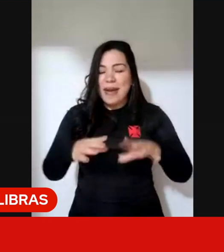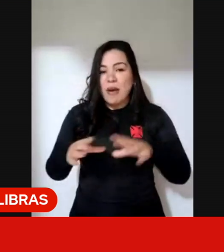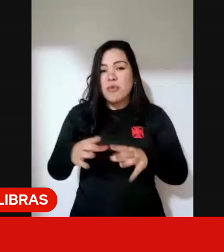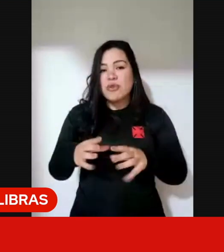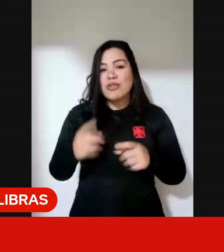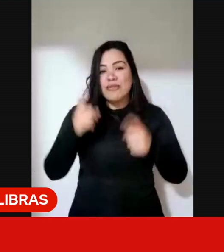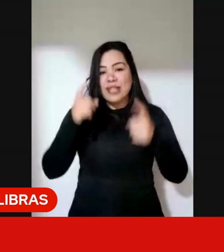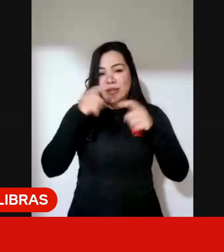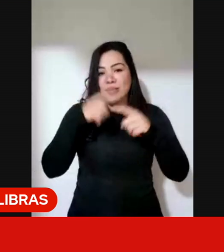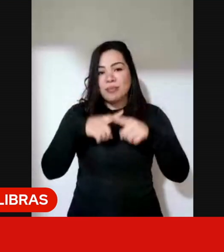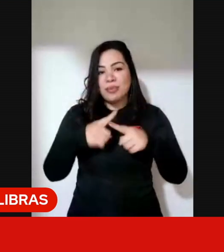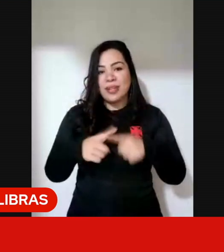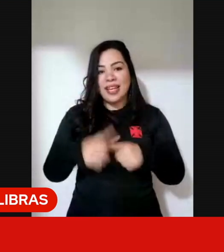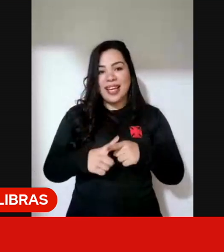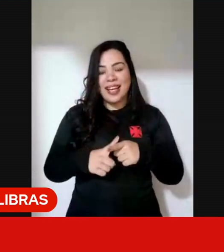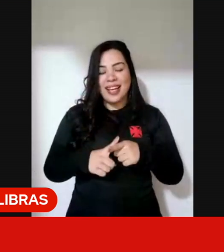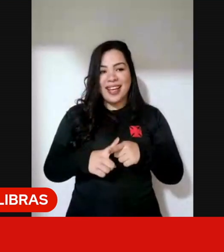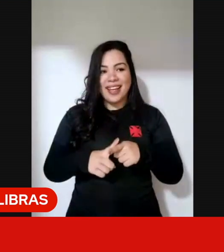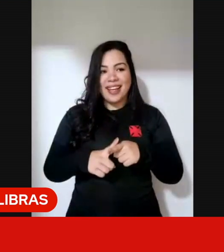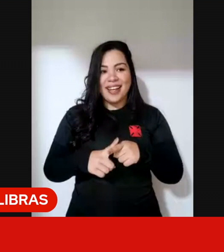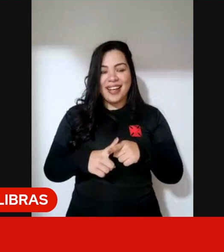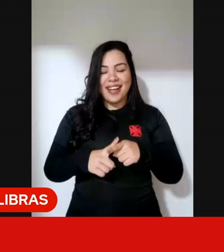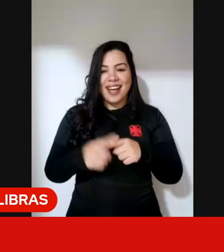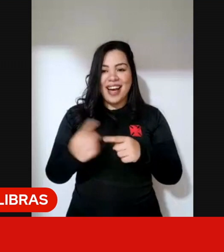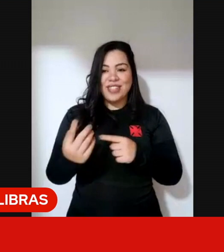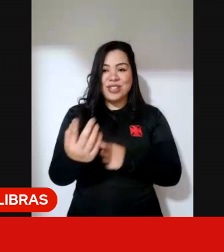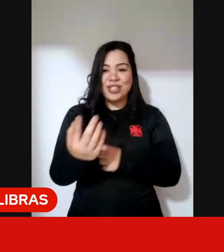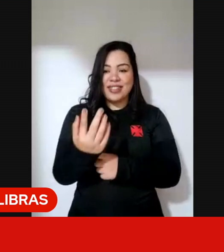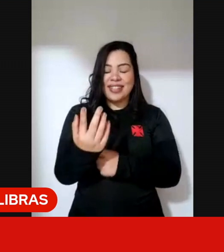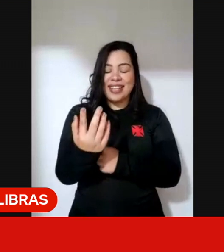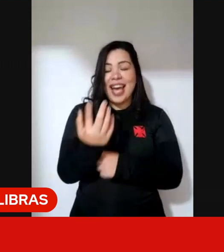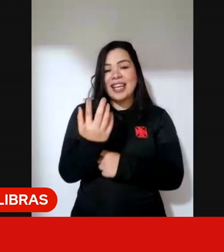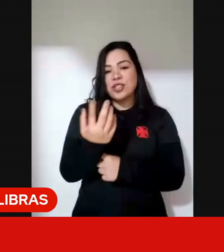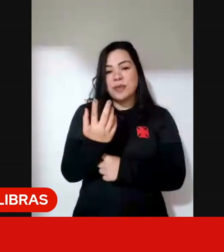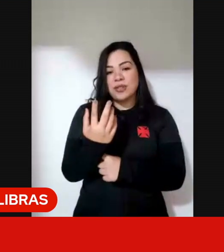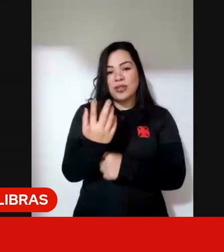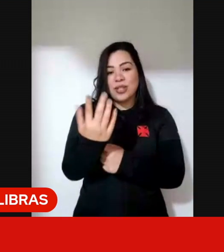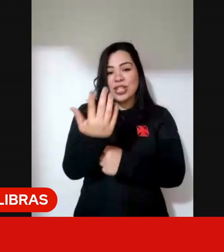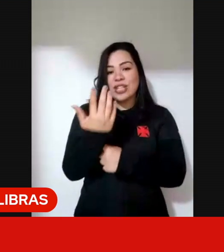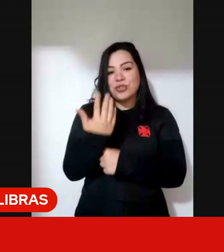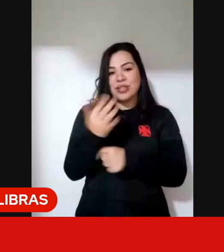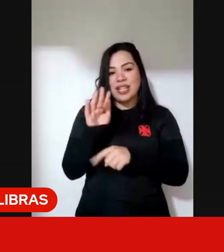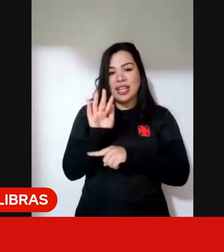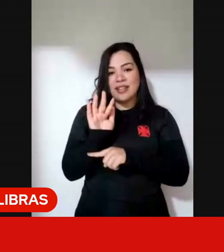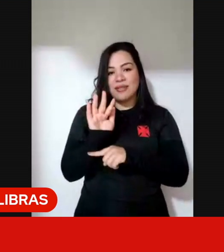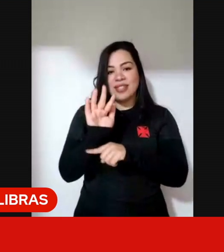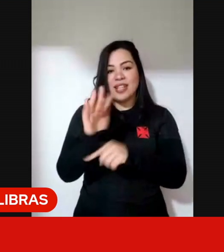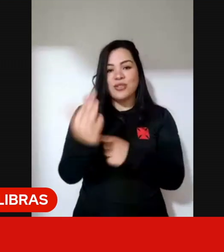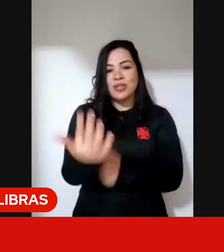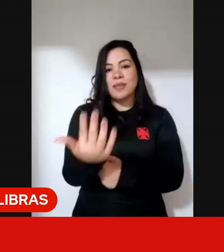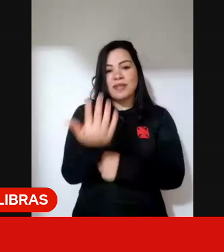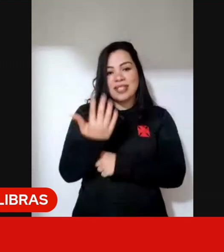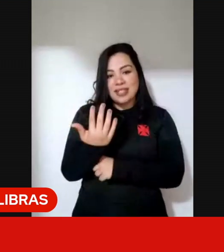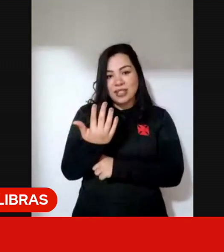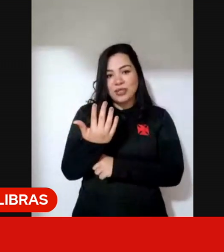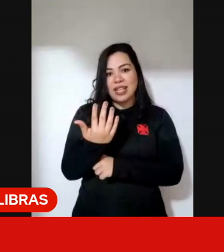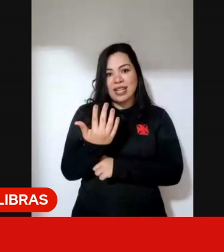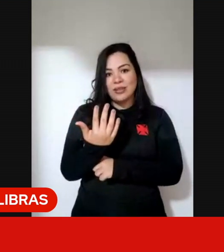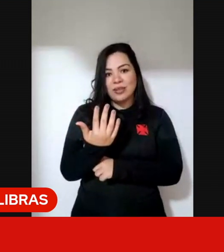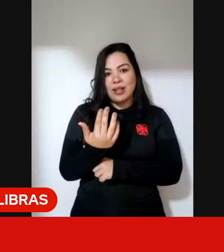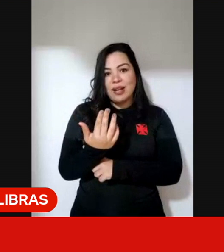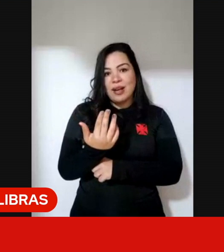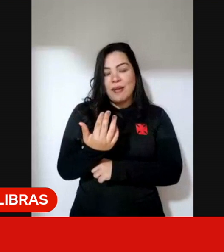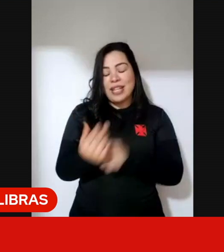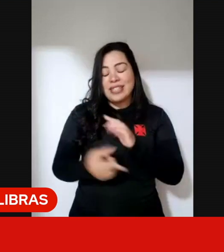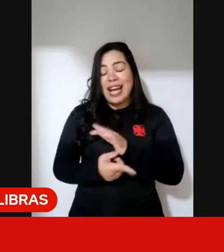Esse meio é muito difícil, porque a gente quer que as pessoas te ajudem, né? Você ajuda para você ser